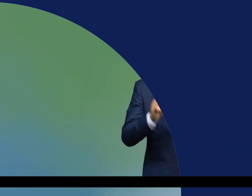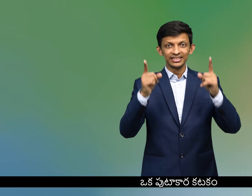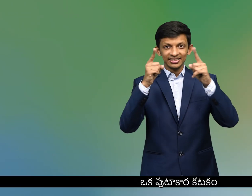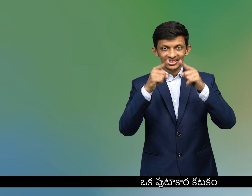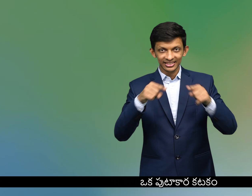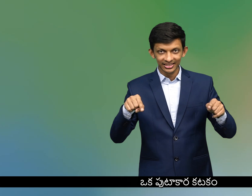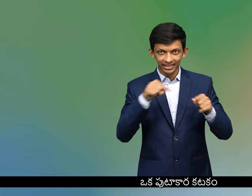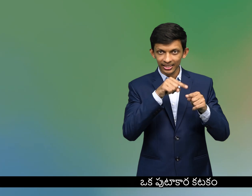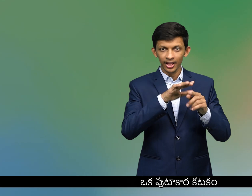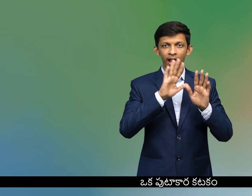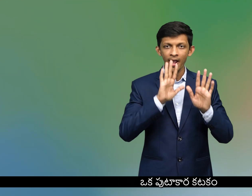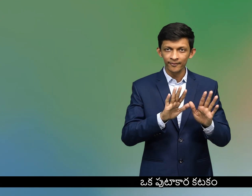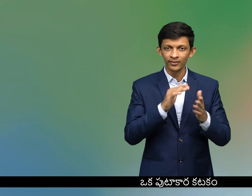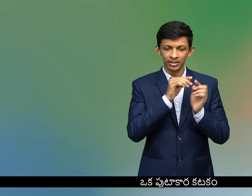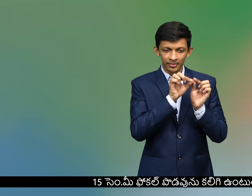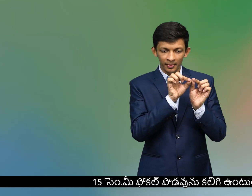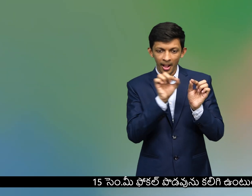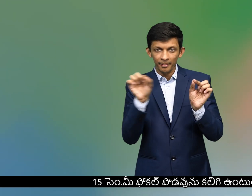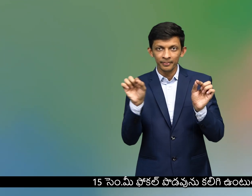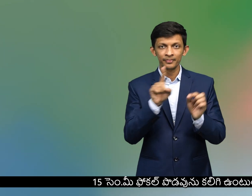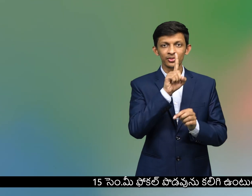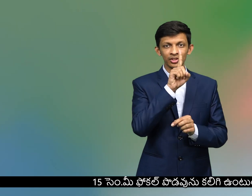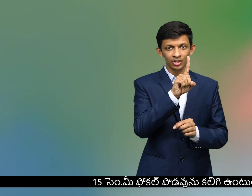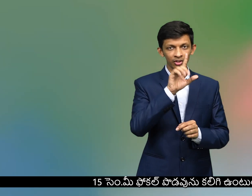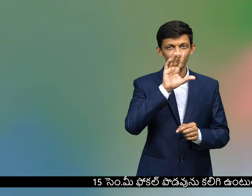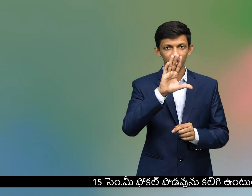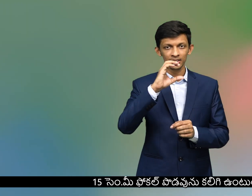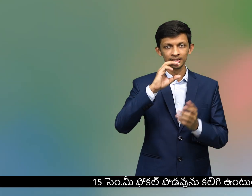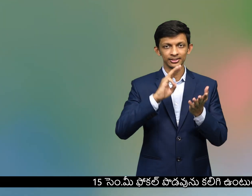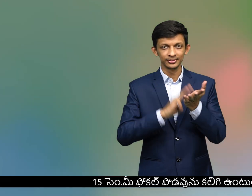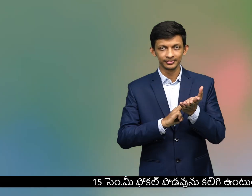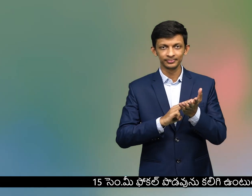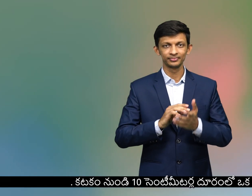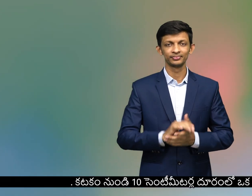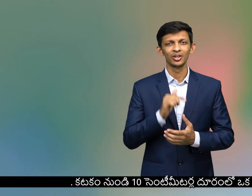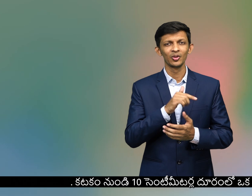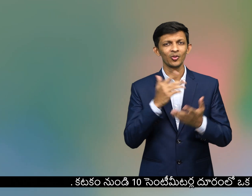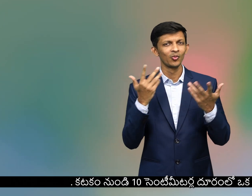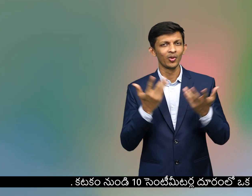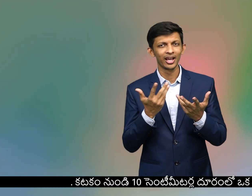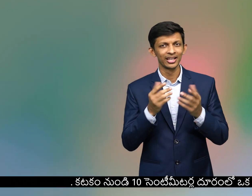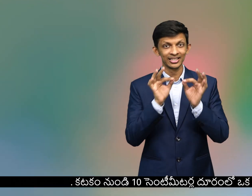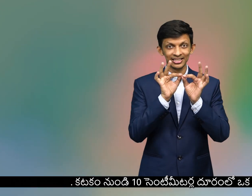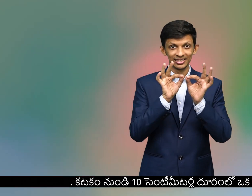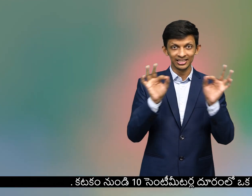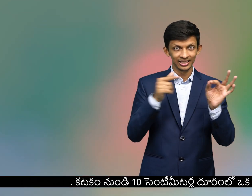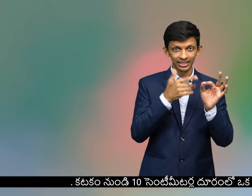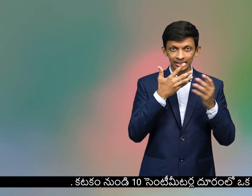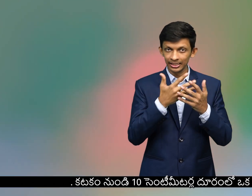ఒక పుటాకార కటకం 15 సెంటీమీటర్ల ఫోకల్ పొడవును కలిగి ఉంటుంది. కటకం నుండి 10 సెంటీమీటర్ల దూరంలో